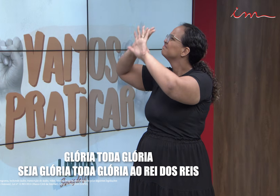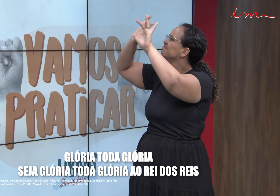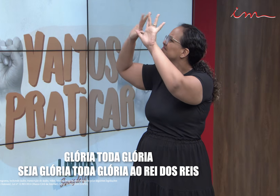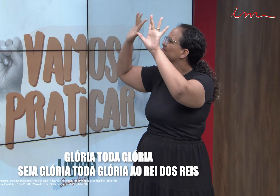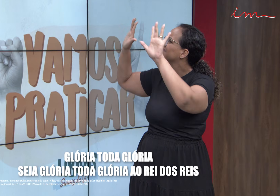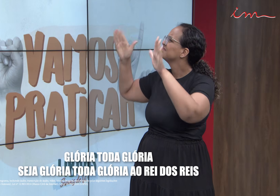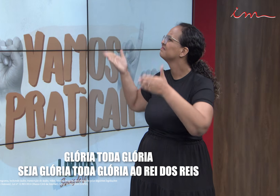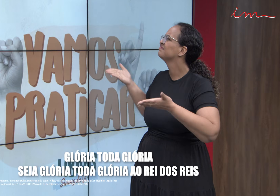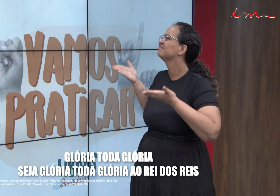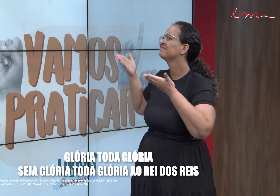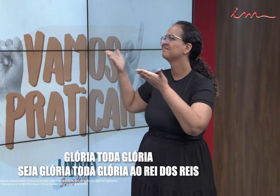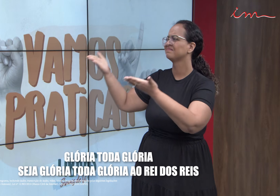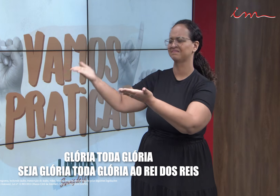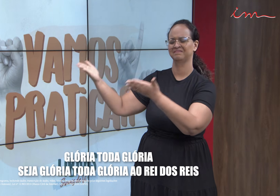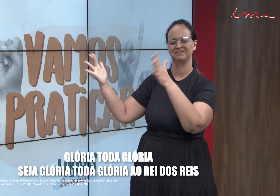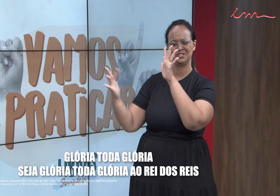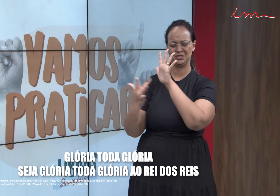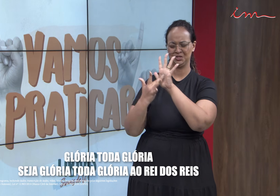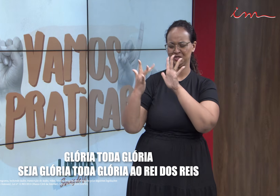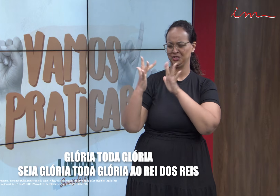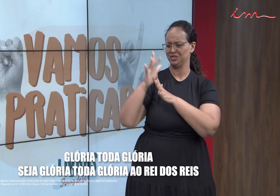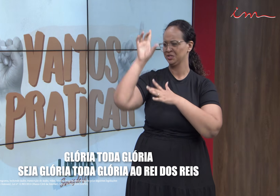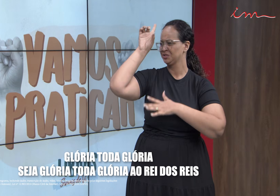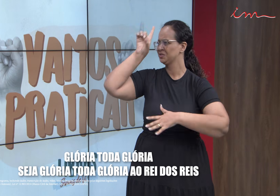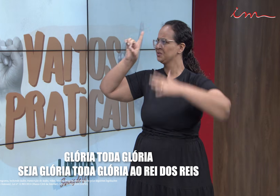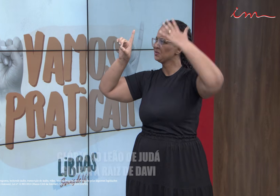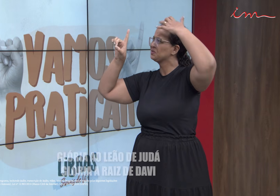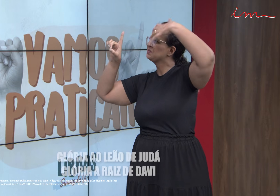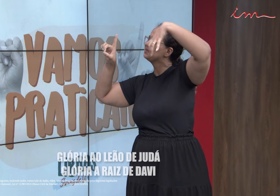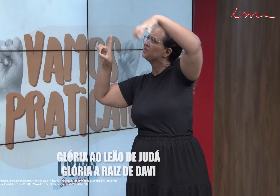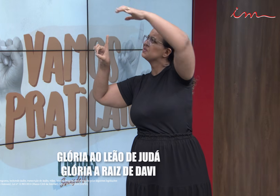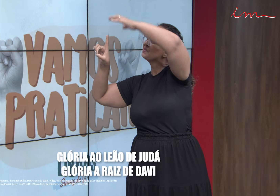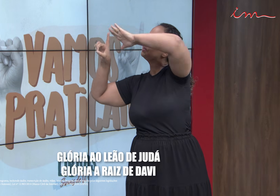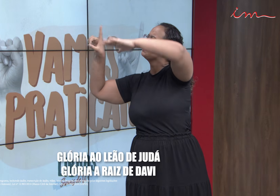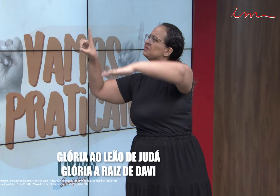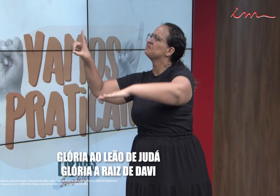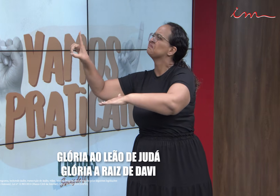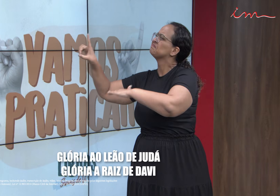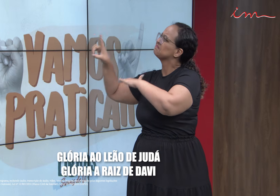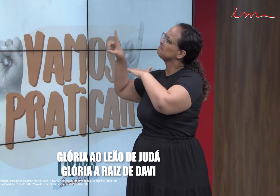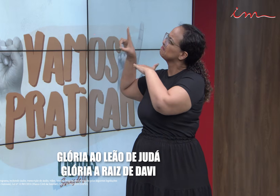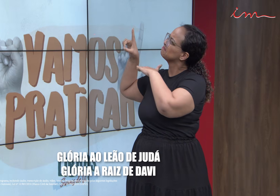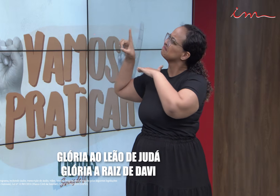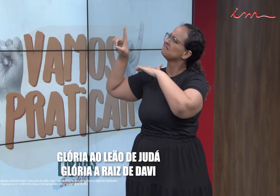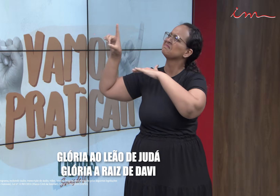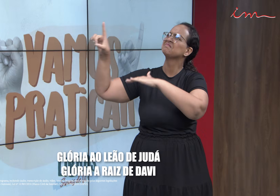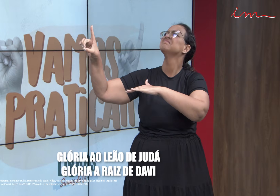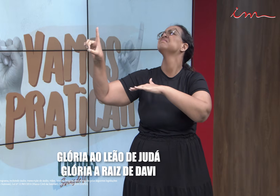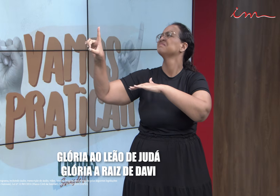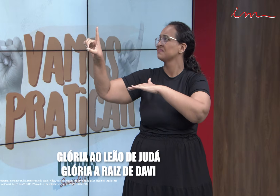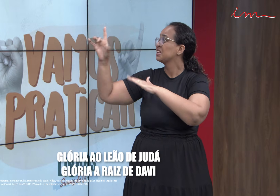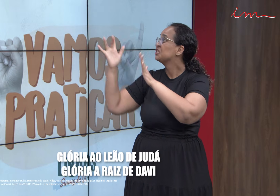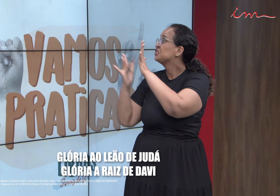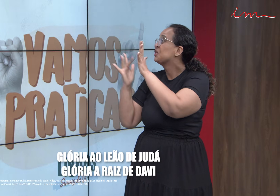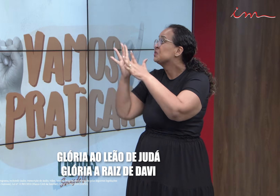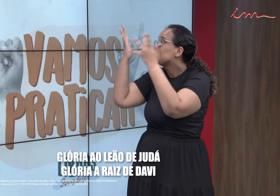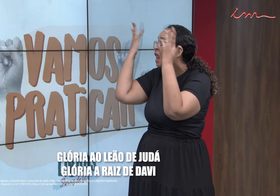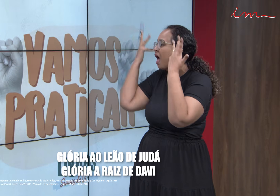toda glória ao Rei dos Reis. Glória,